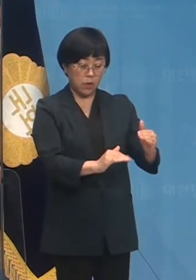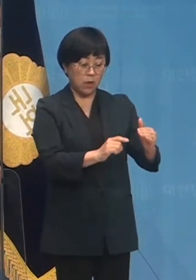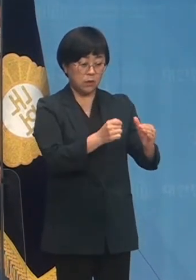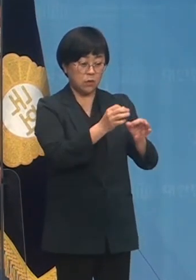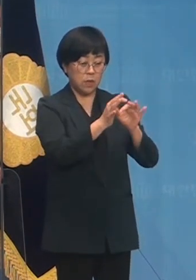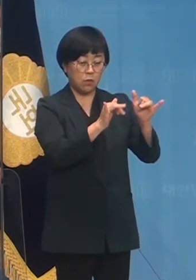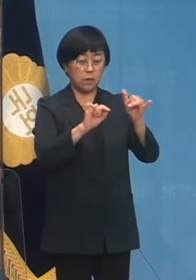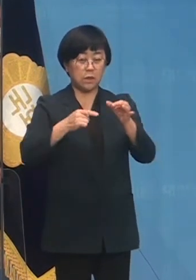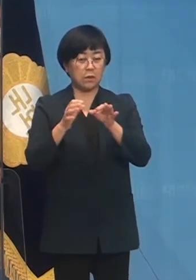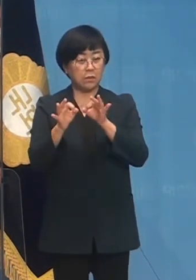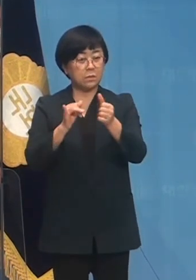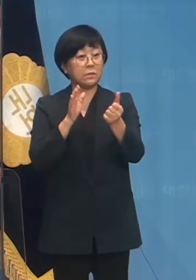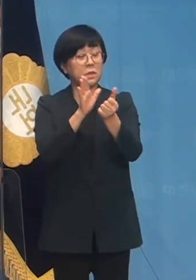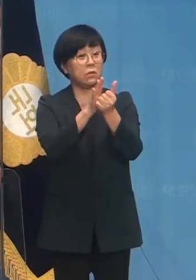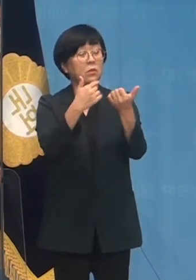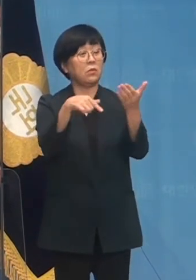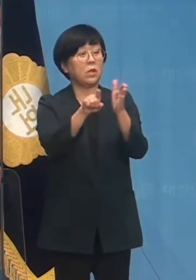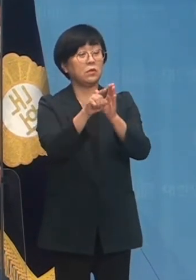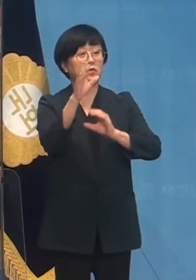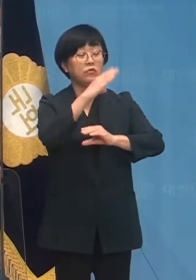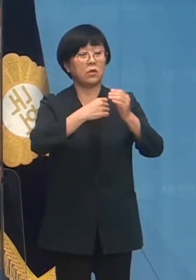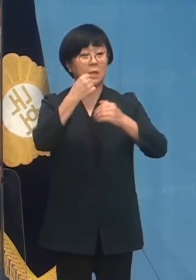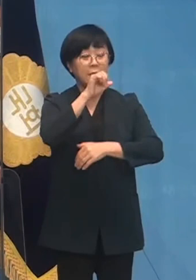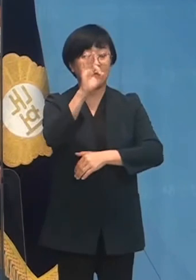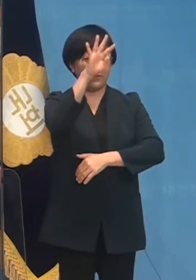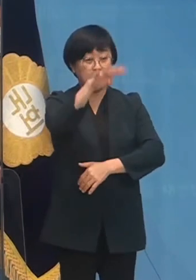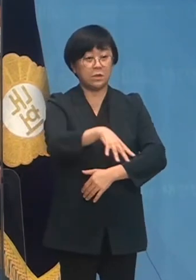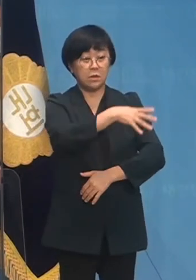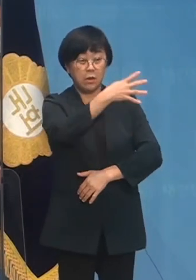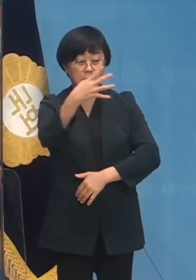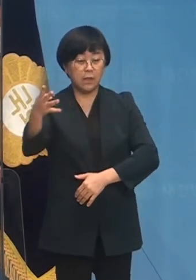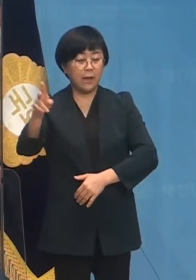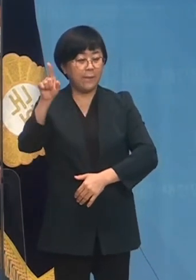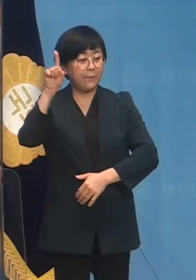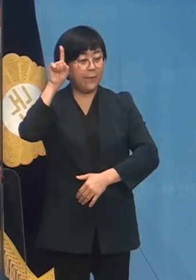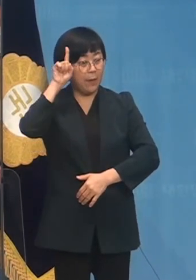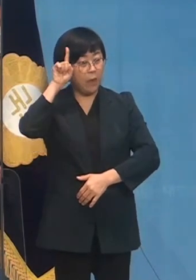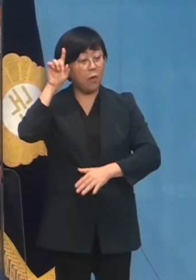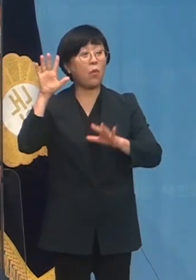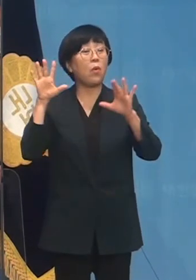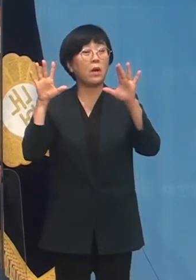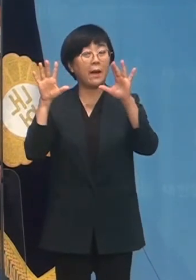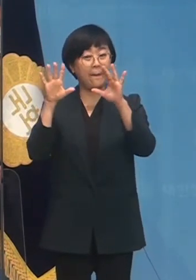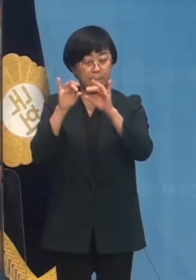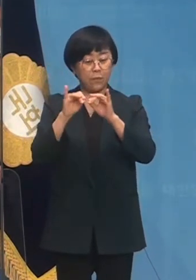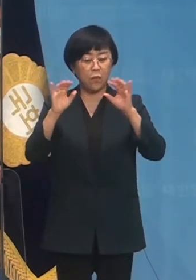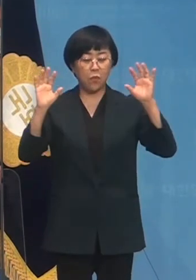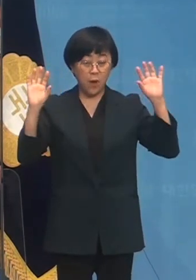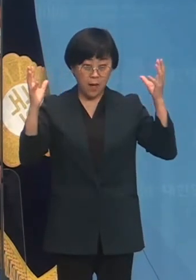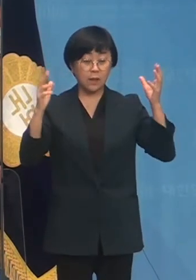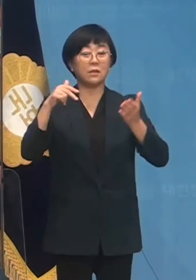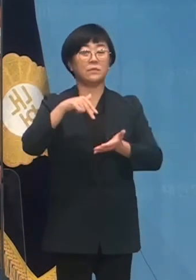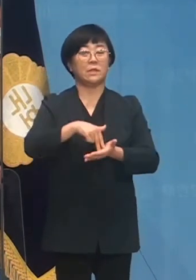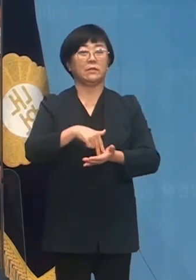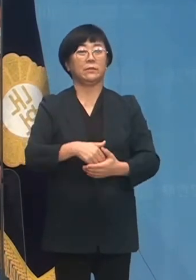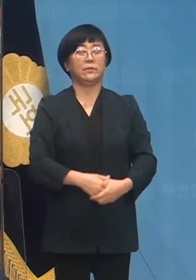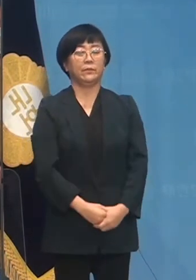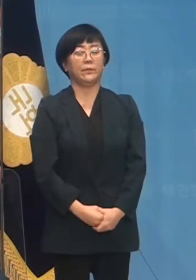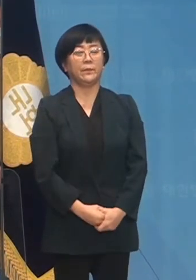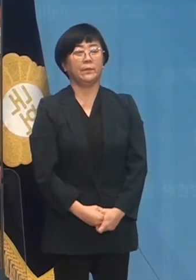소상공인 자영업자 지원을 위한 휴경 편성에 100% 공감하고 환영합니다.